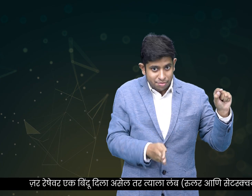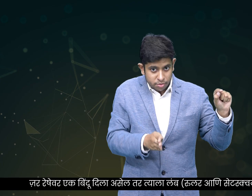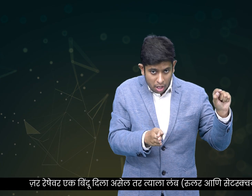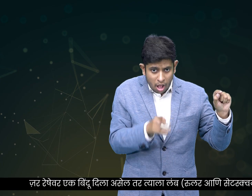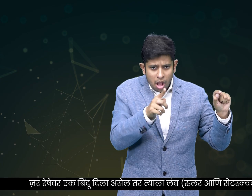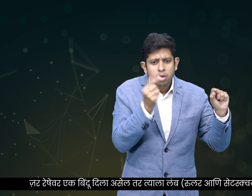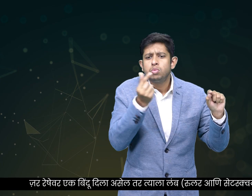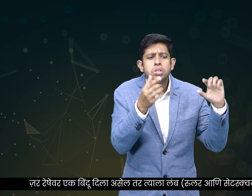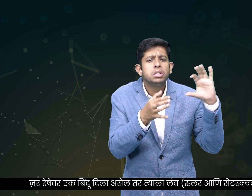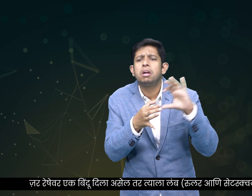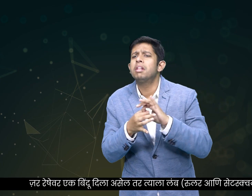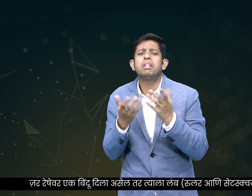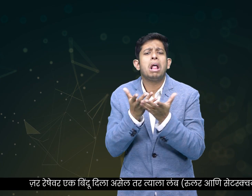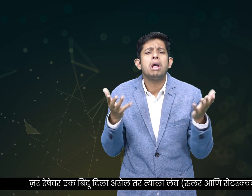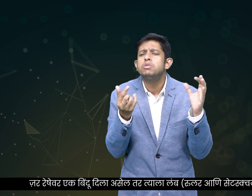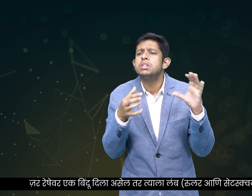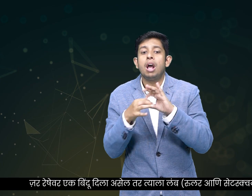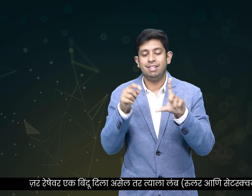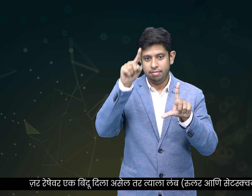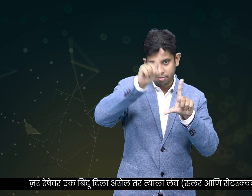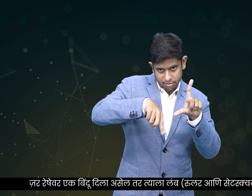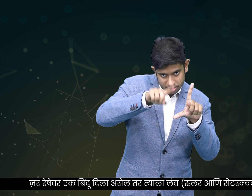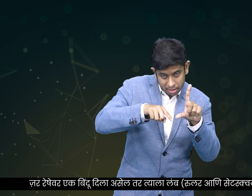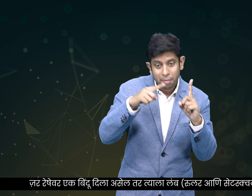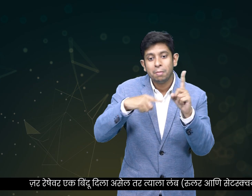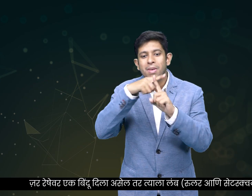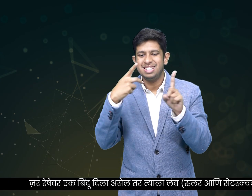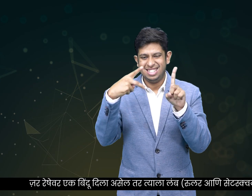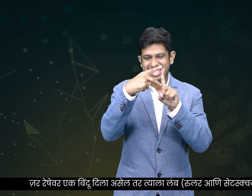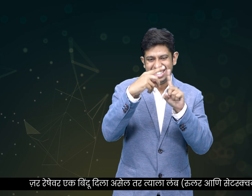लंब रुलर आणि सेट स्क्वेअर वापरून.